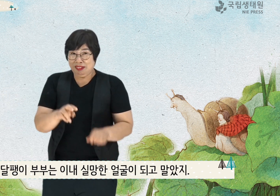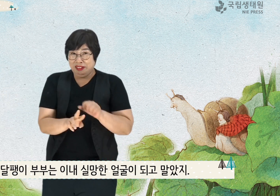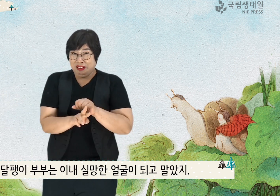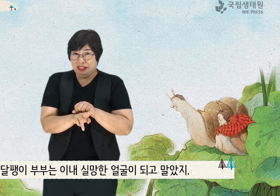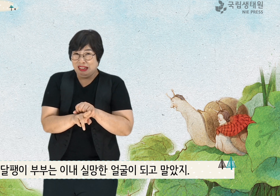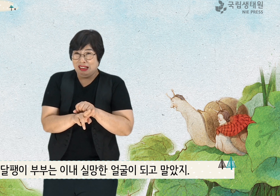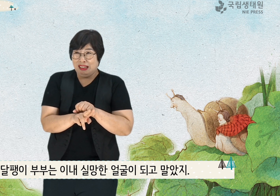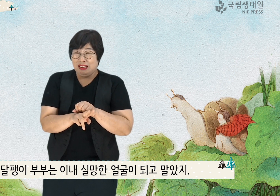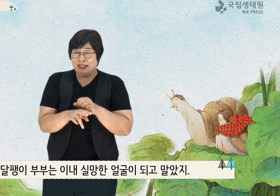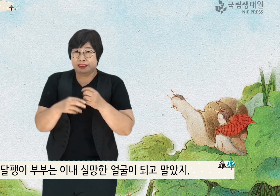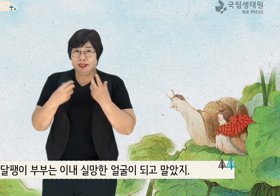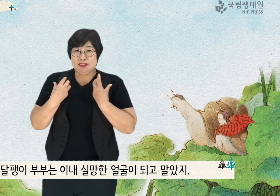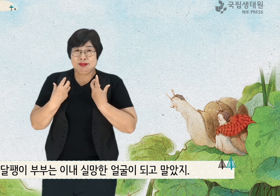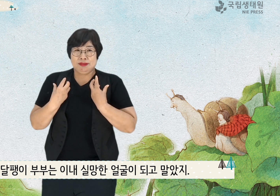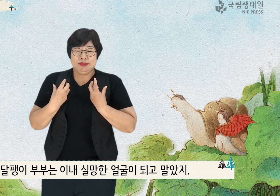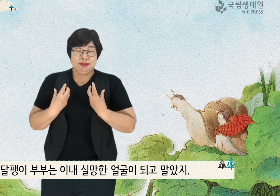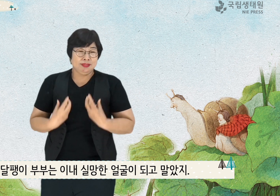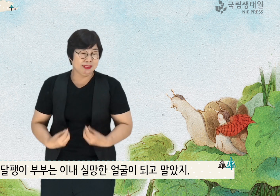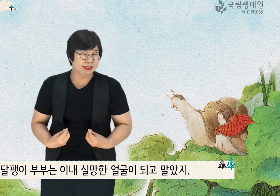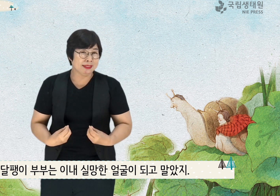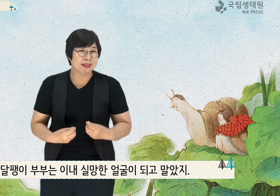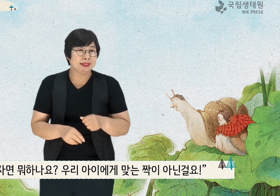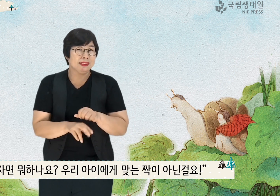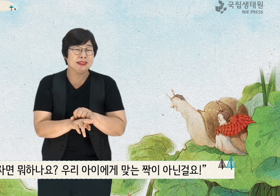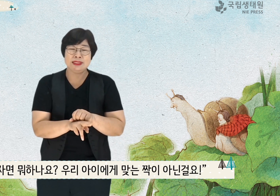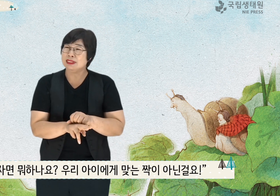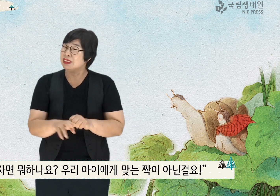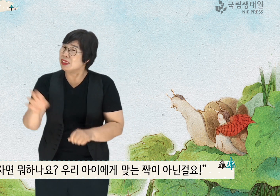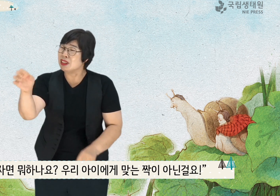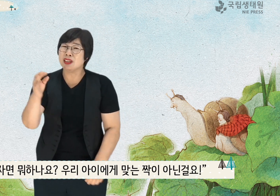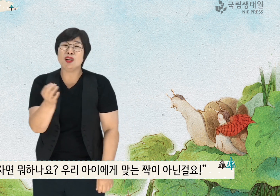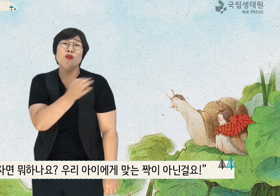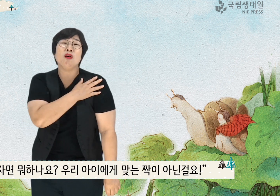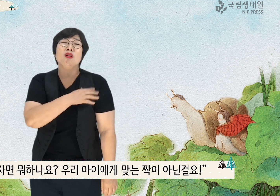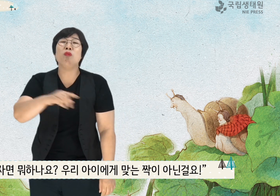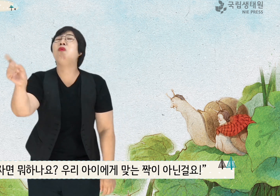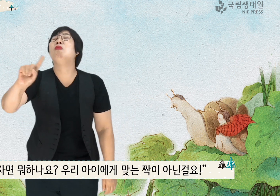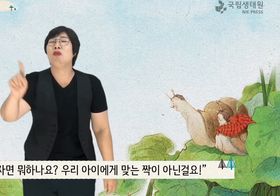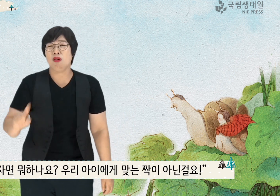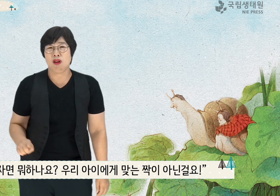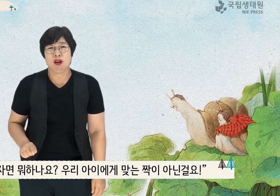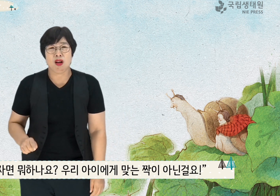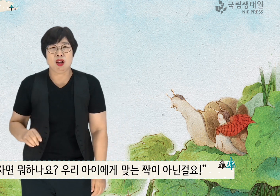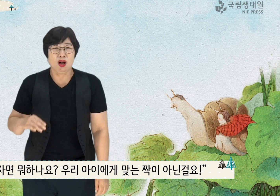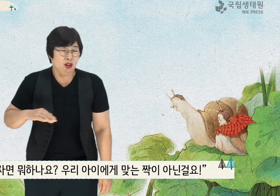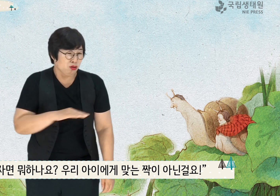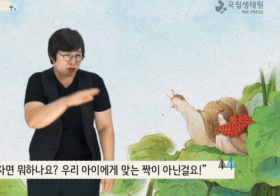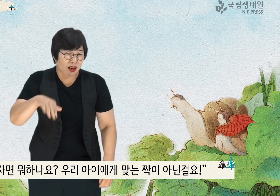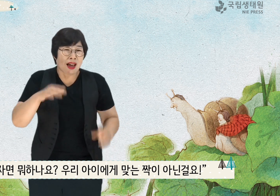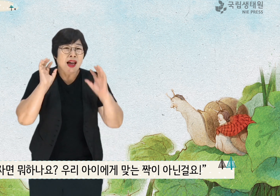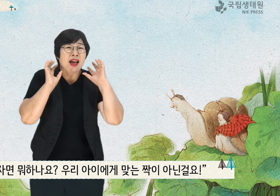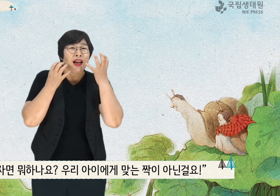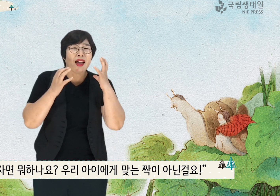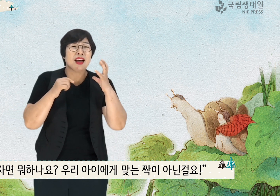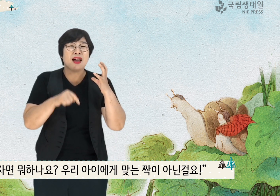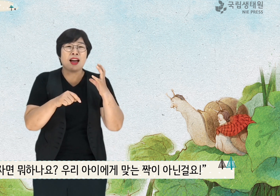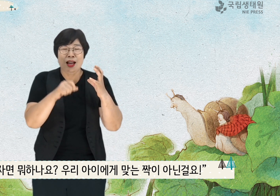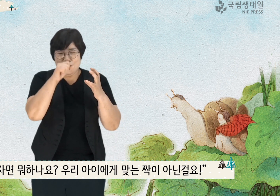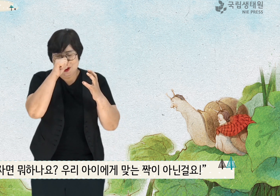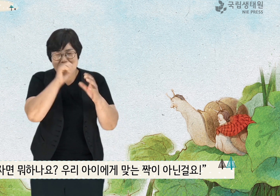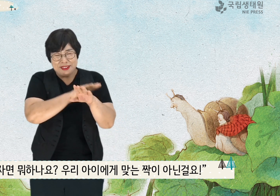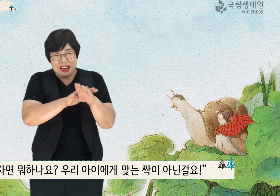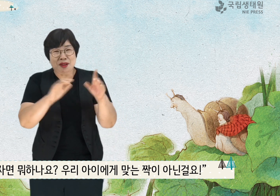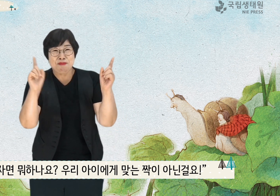달팽이 부부는 이내 실망한 얼굴이 되고 말았지. 부자면 뭐하나요? 우리